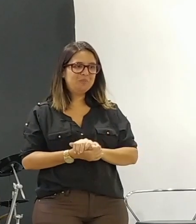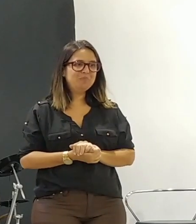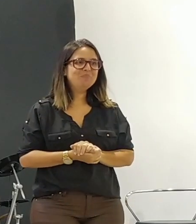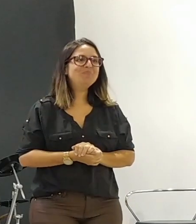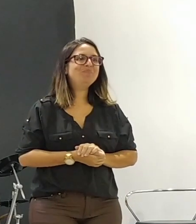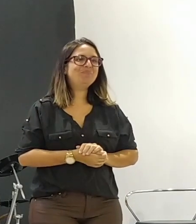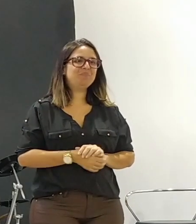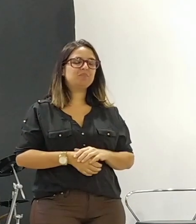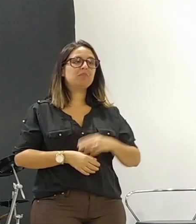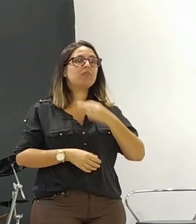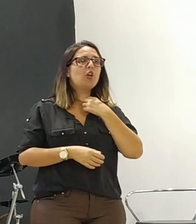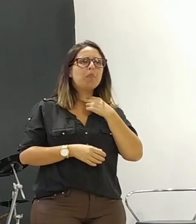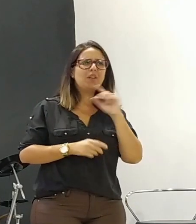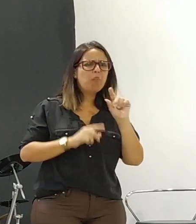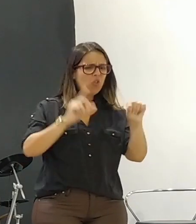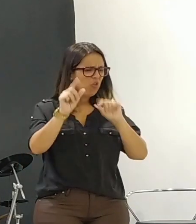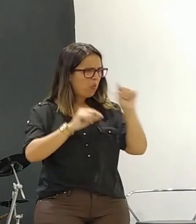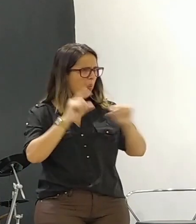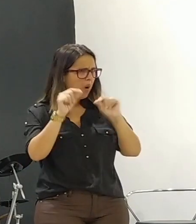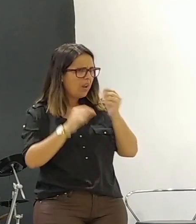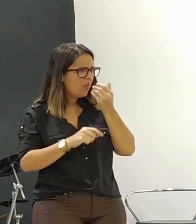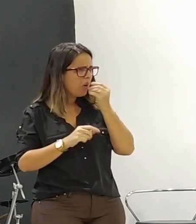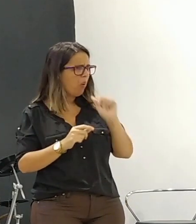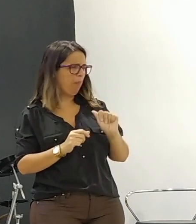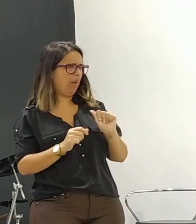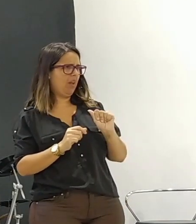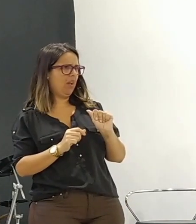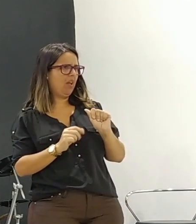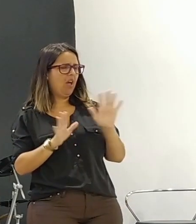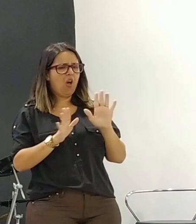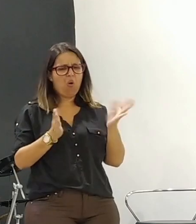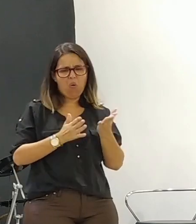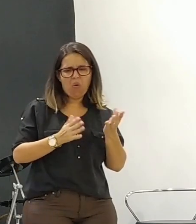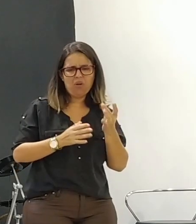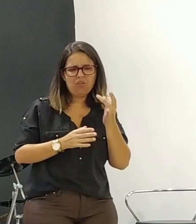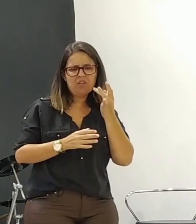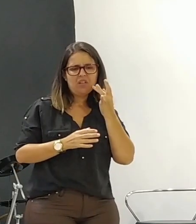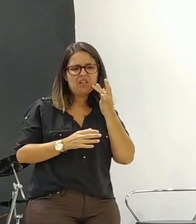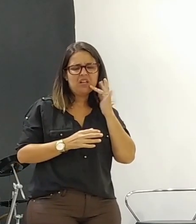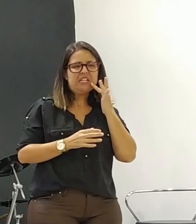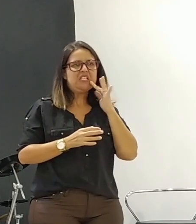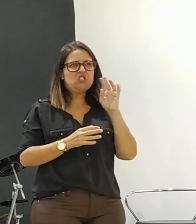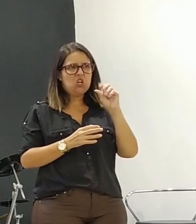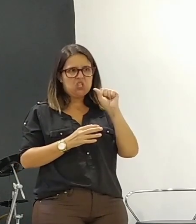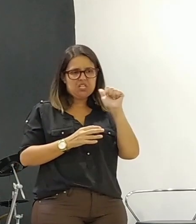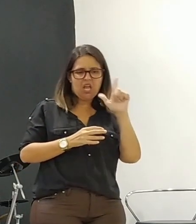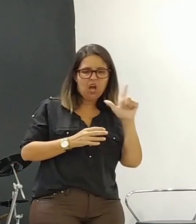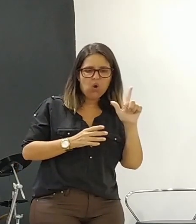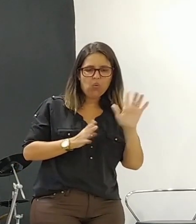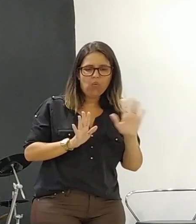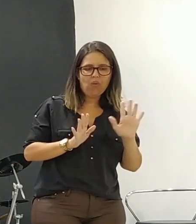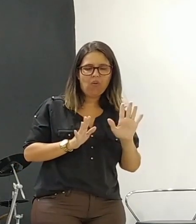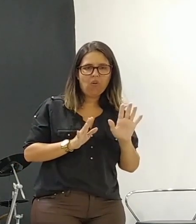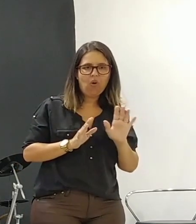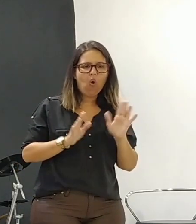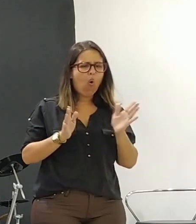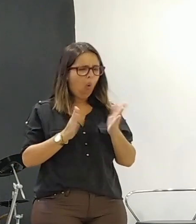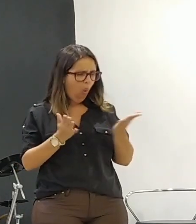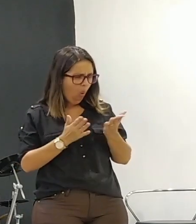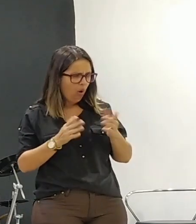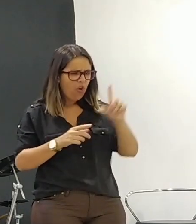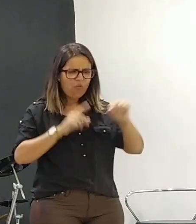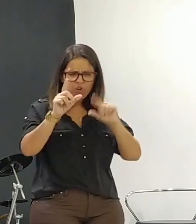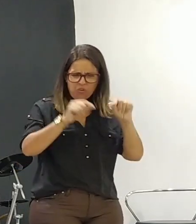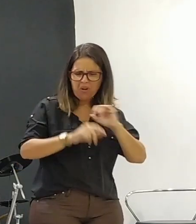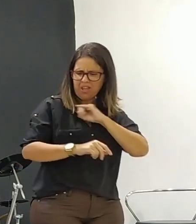Não pode ficar escolhendo o que vai comer, não. Vou ler só sal. É light, né? Vou ler só o Evangelho de João,